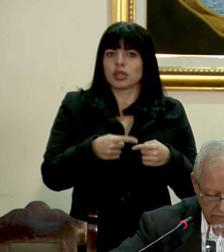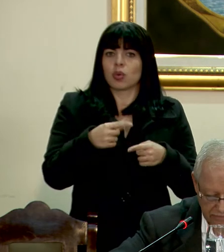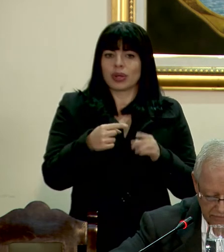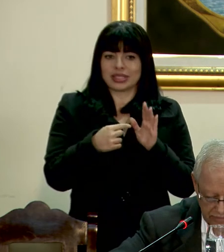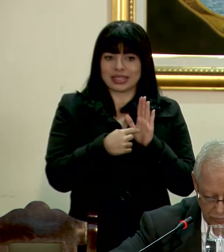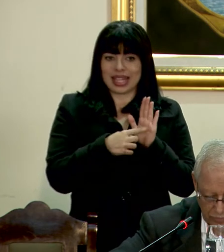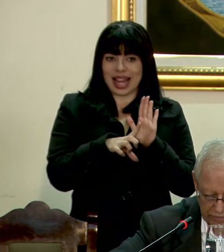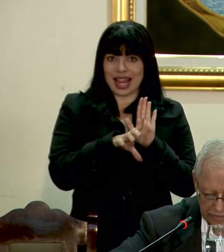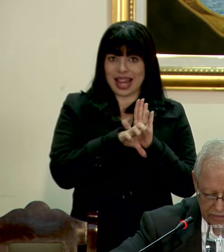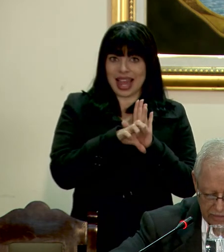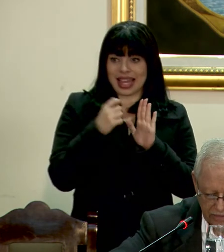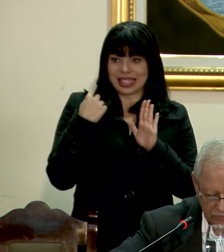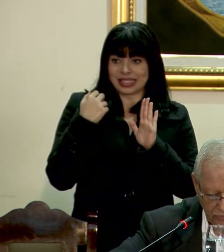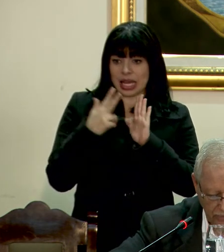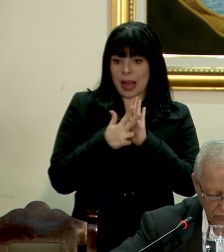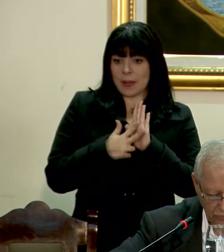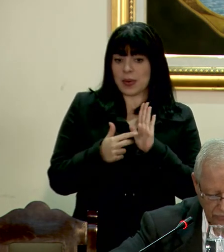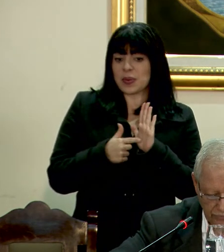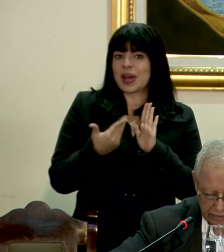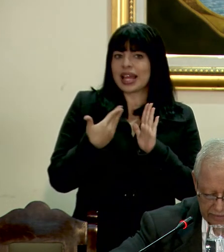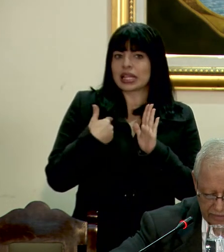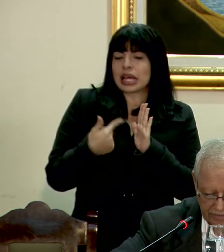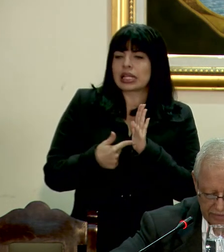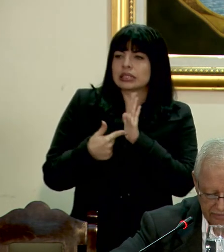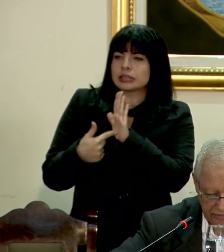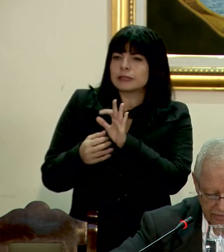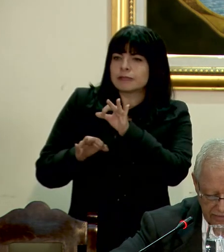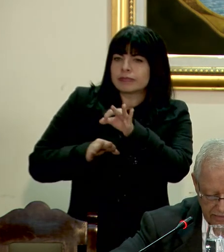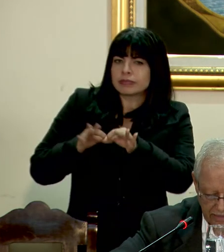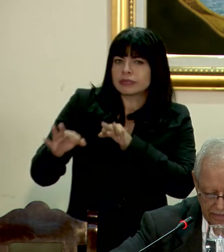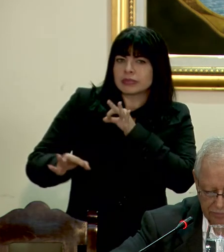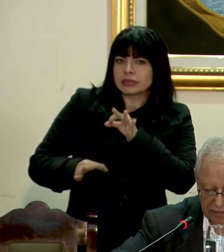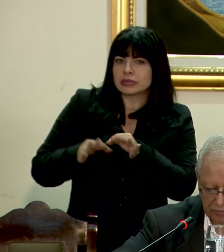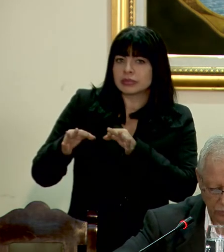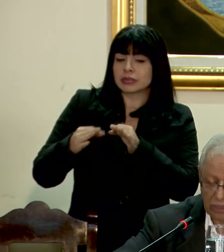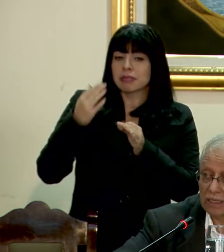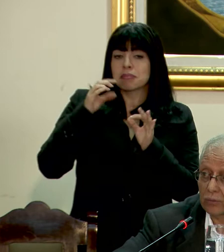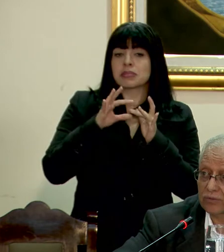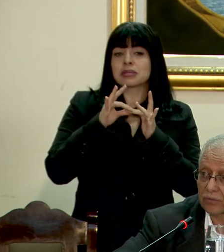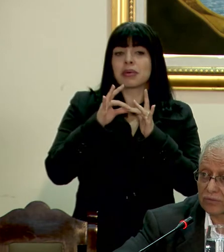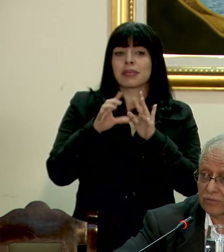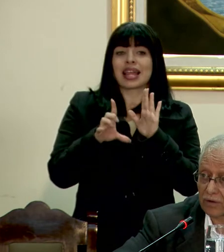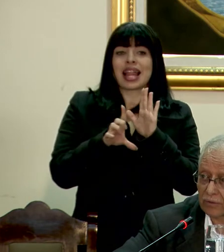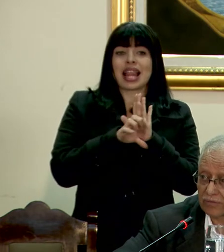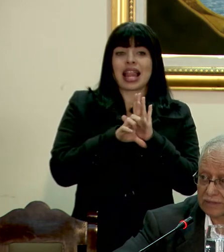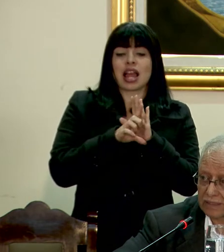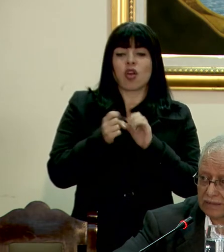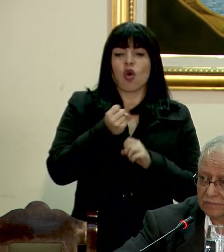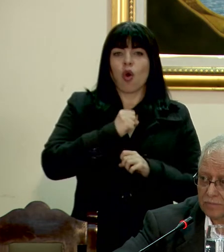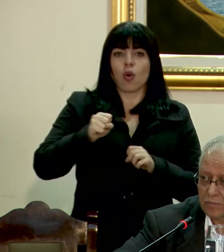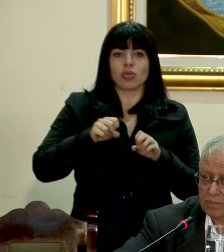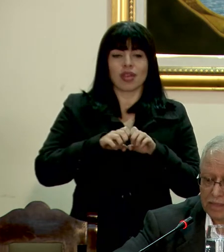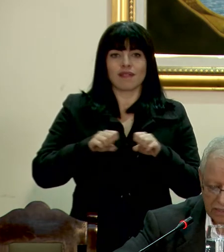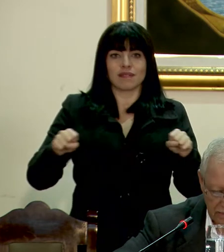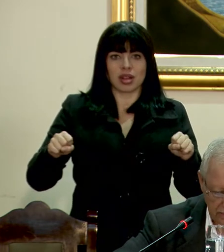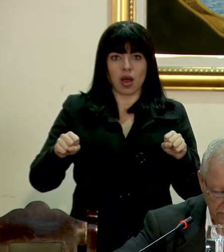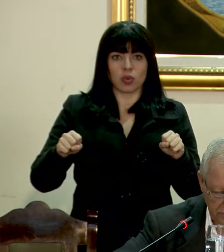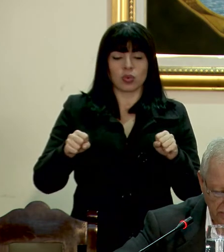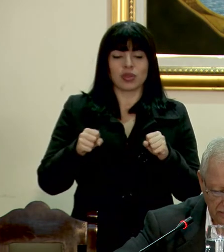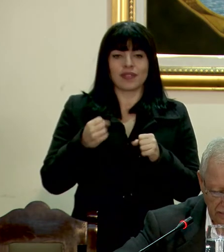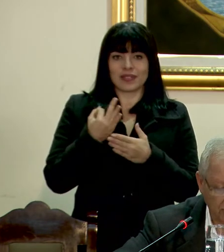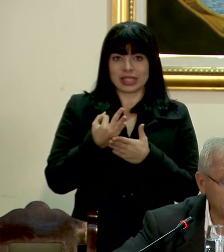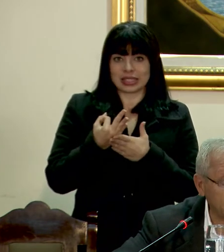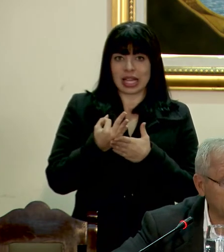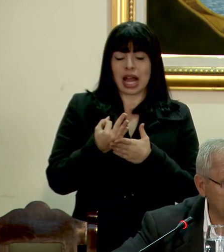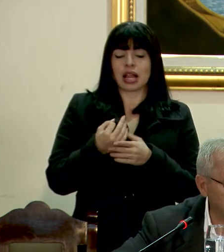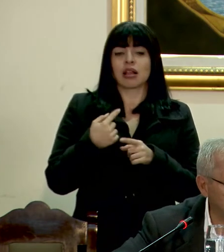leyes que se acababan de aprobar, sobre todo el tema este de la ley para mejorar la lucha contra el fraude fiscal y